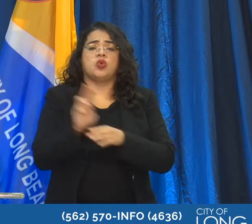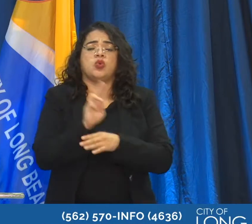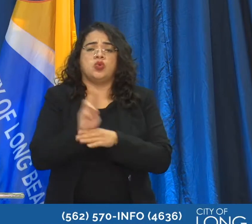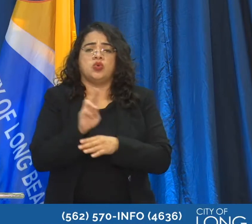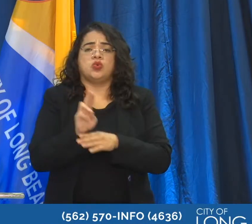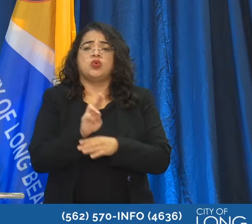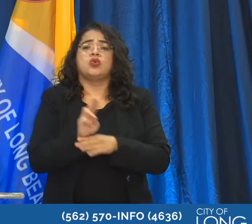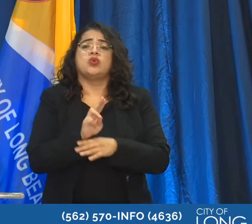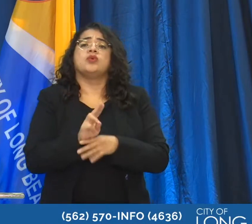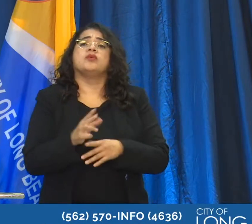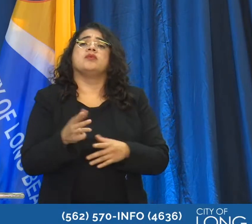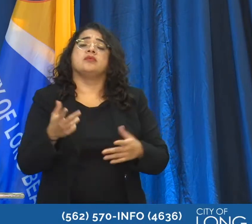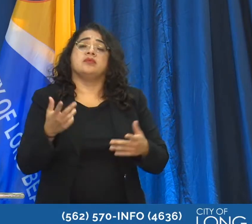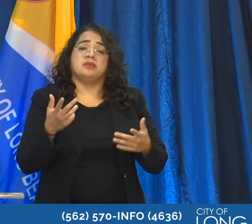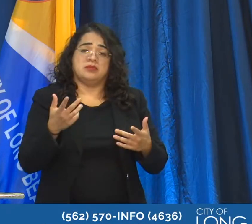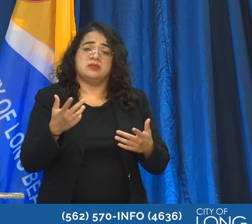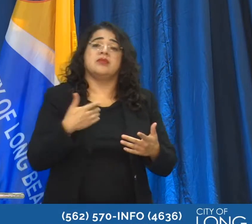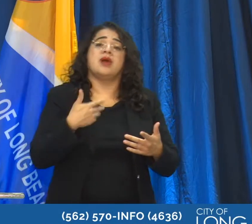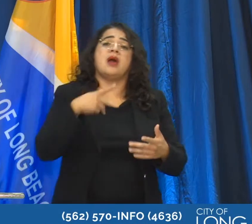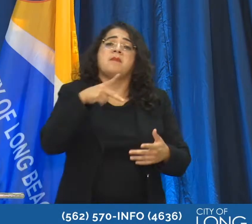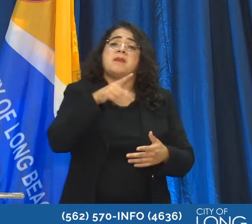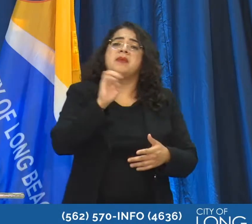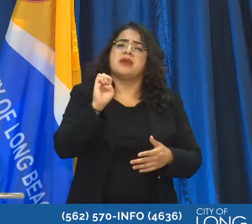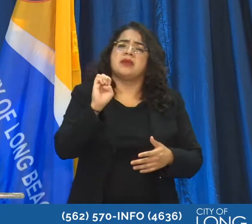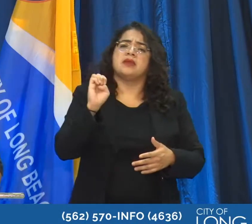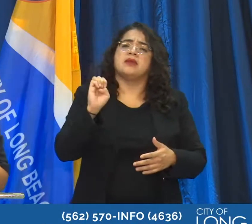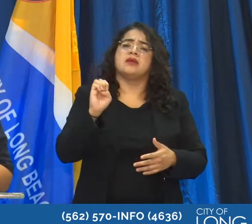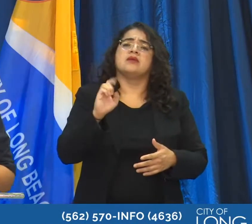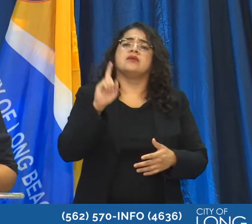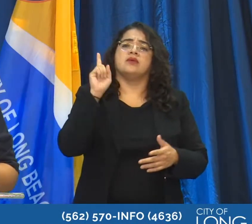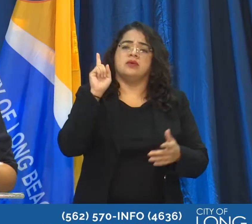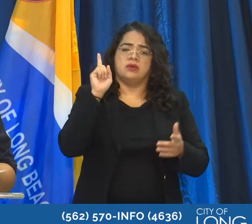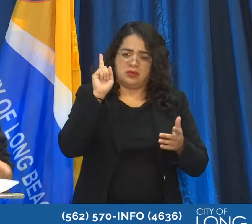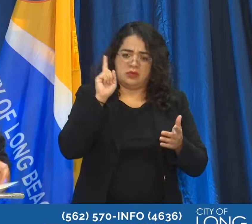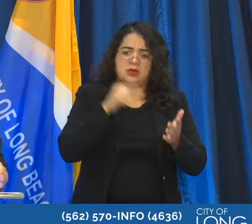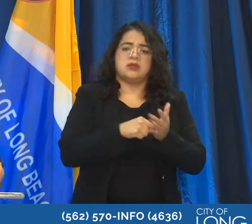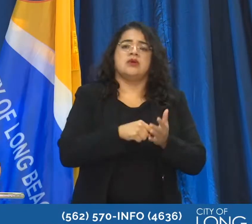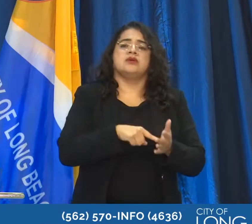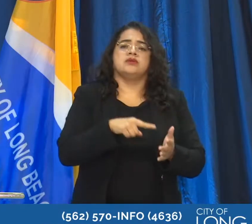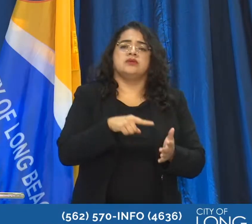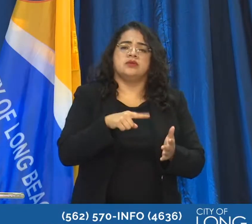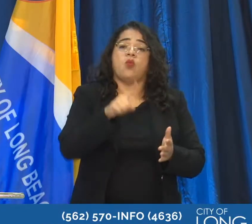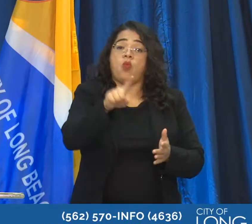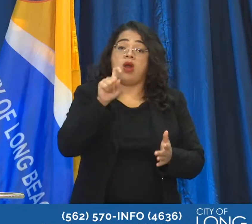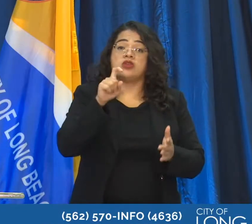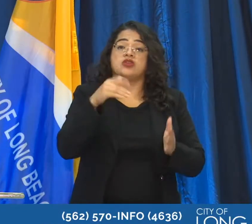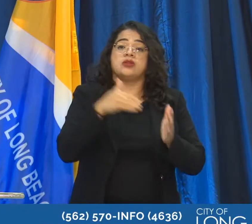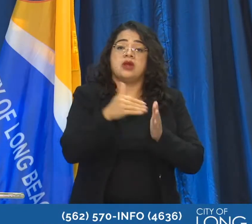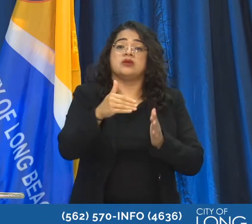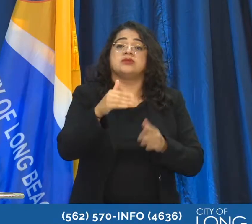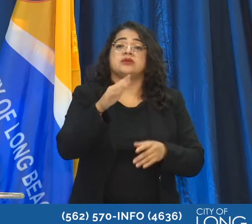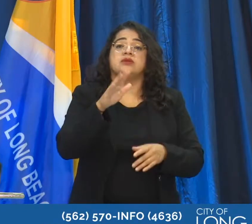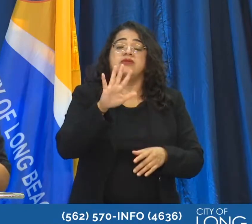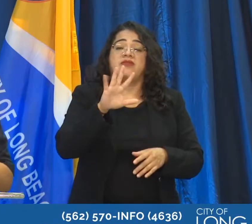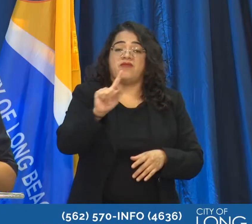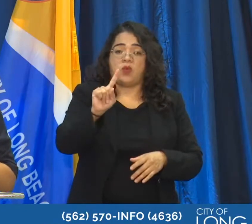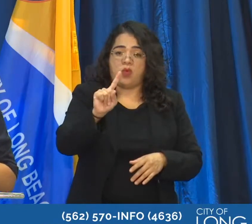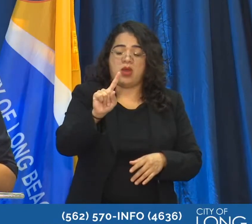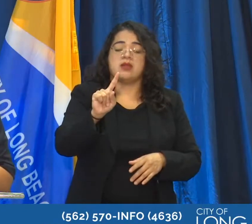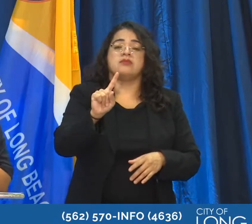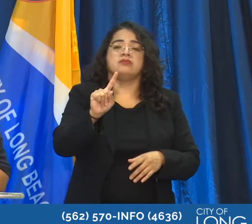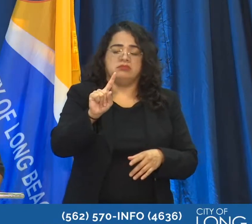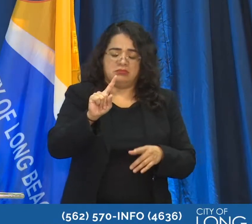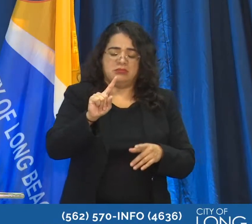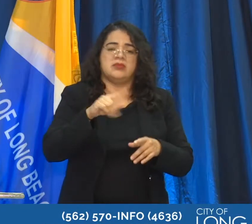1.5 millones de unidades de equipo de protección personal e inventario para todo nuestro equipo médico y todos los